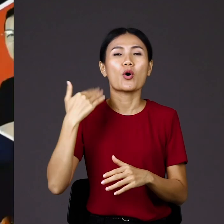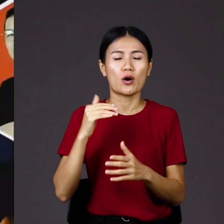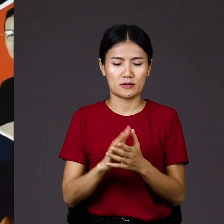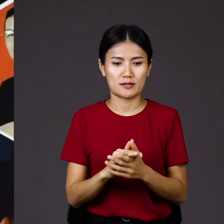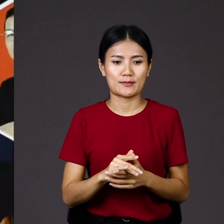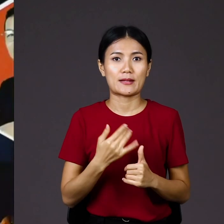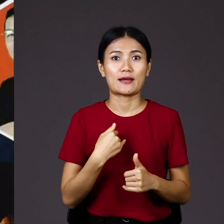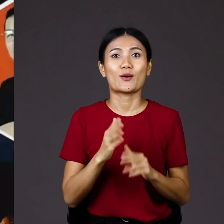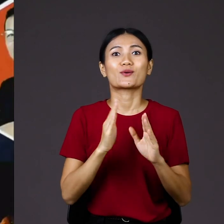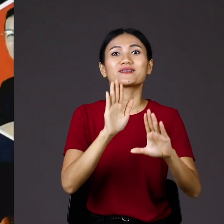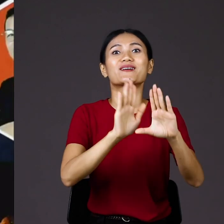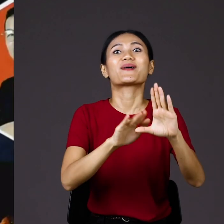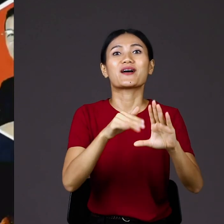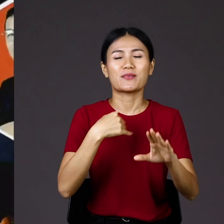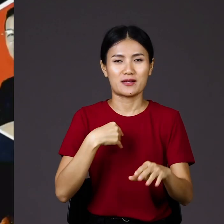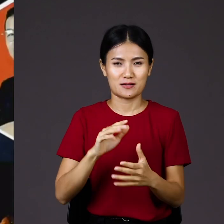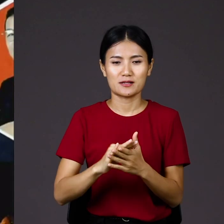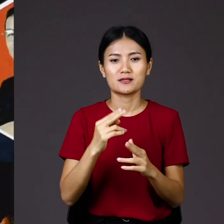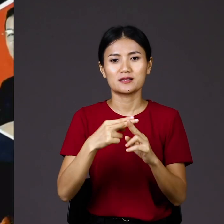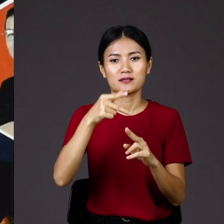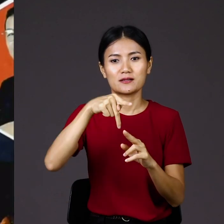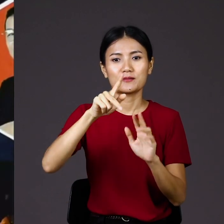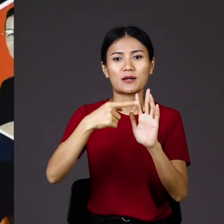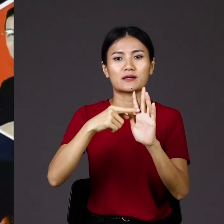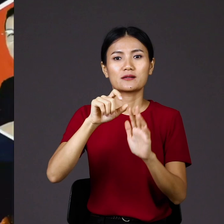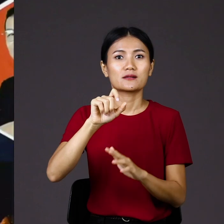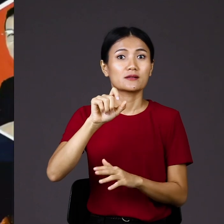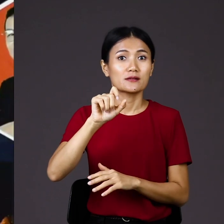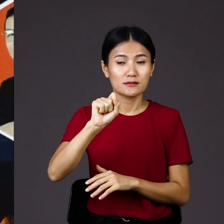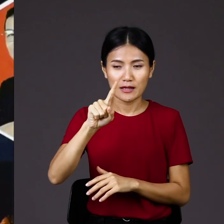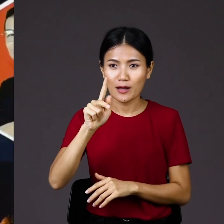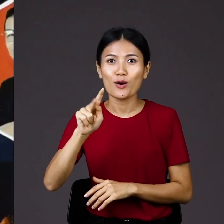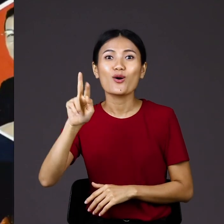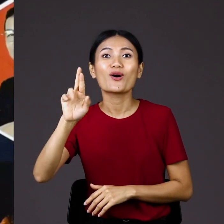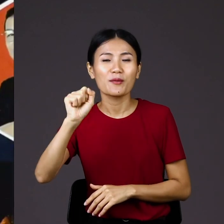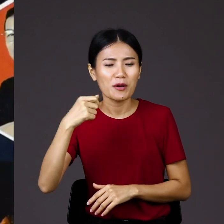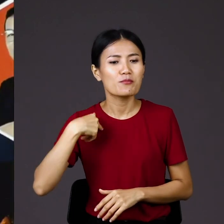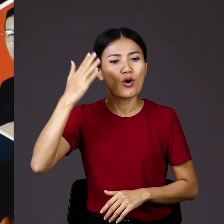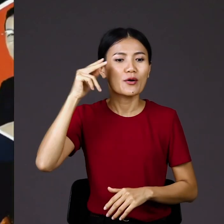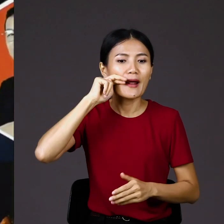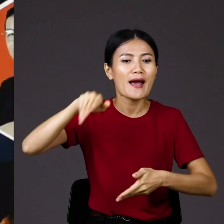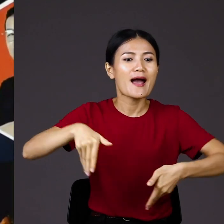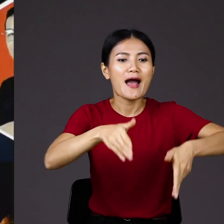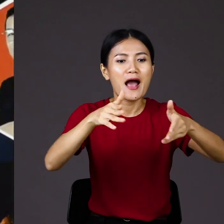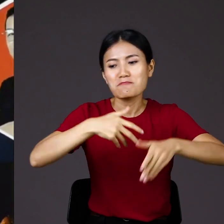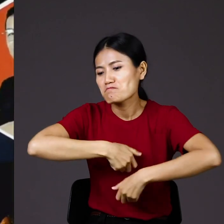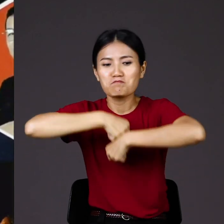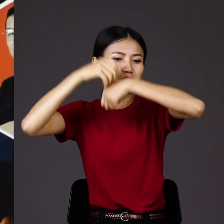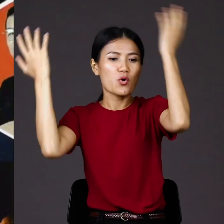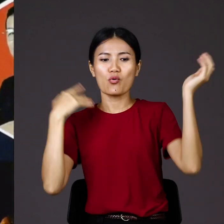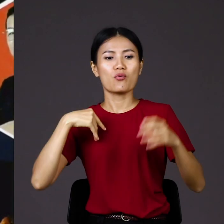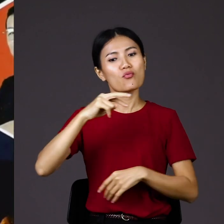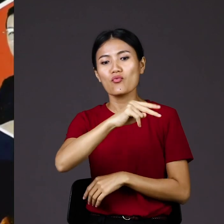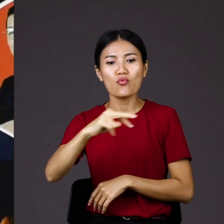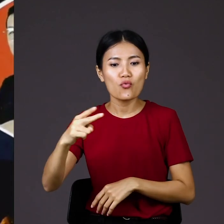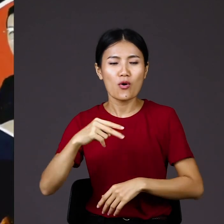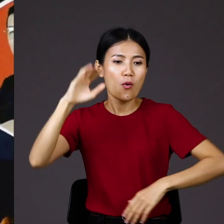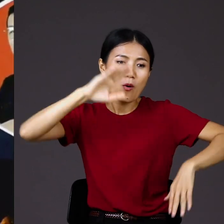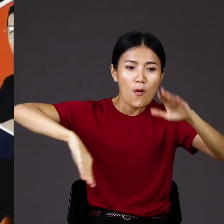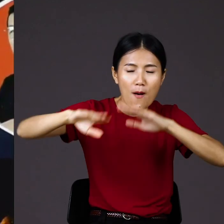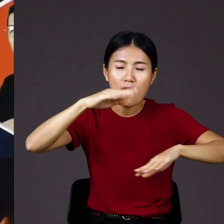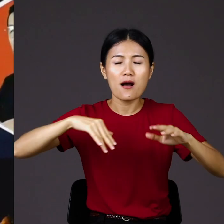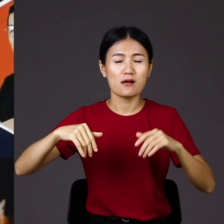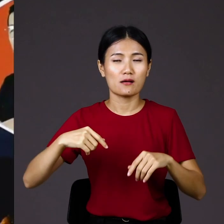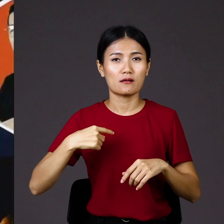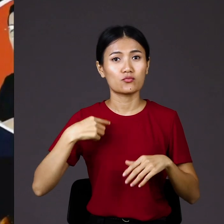คุณภาสกรกลิ่นช้างเล่าให้ฟังว่าเมื่อก่อนกระโดดแก้ผ้าลงไปเล่นในน้ำใช่ไหมครับ ผมเชื่อว่าหลายท่านเคยมีประส